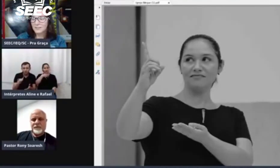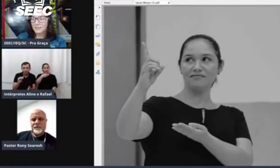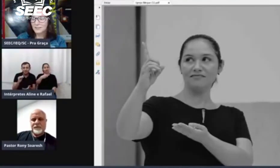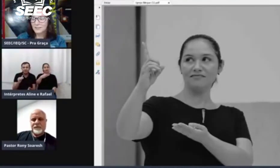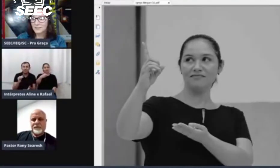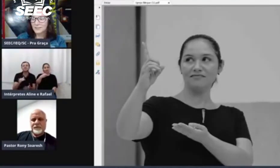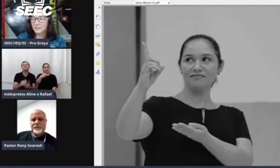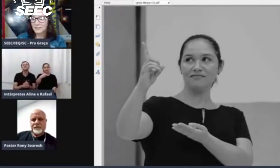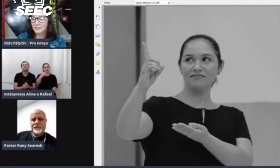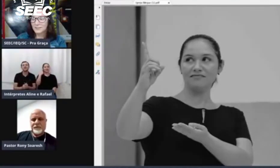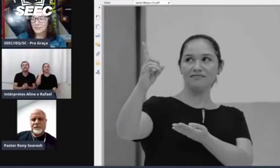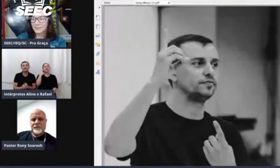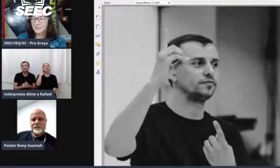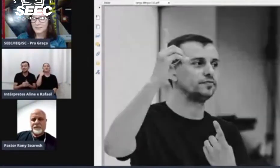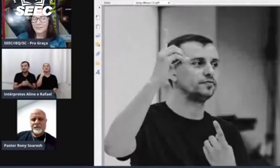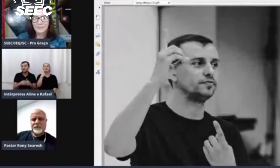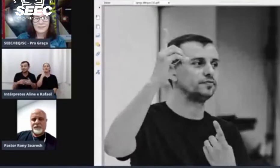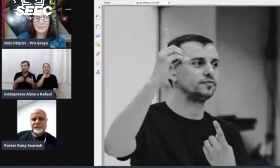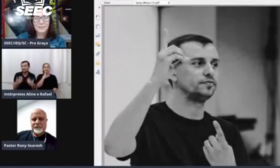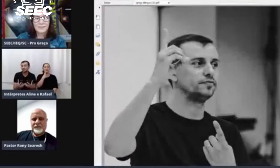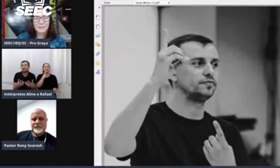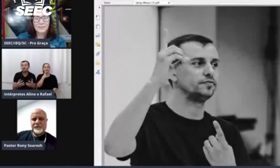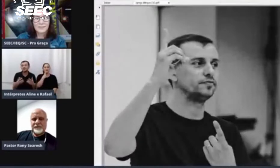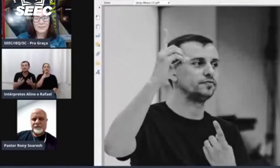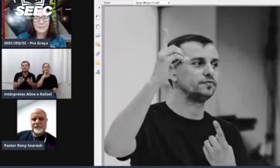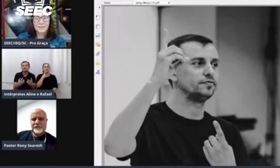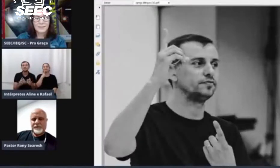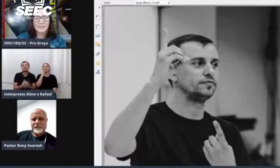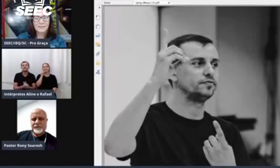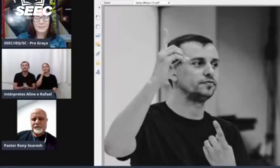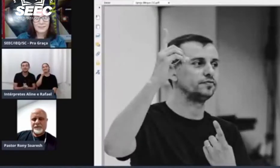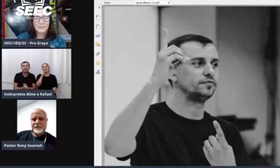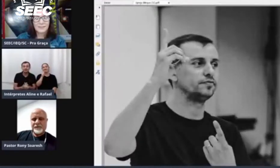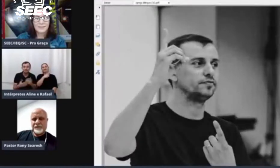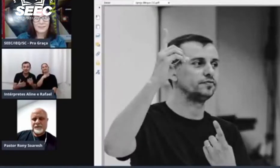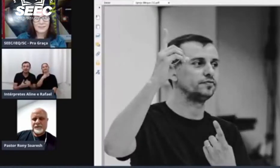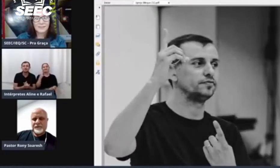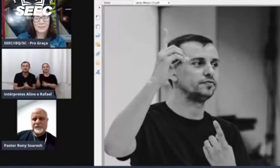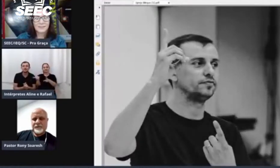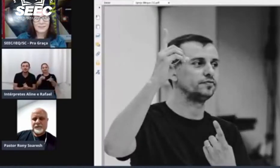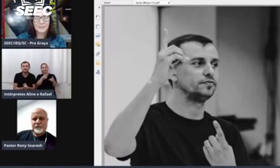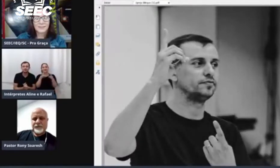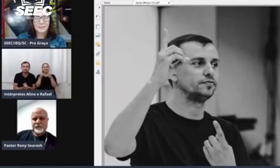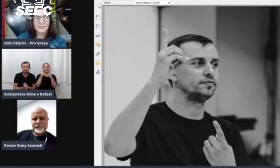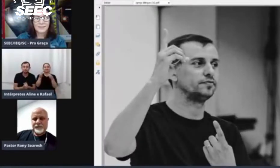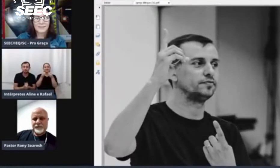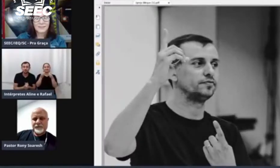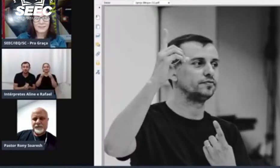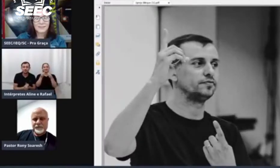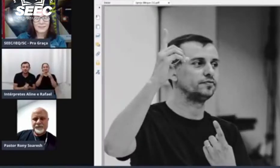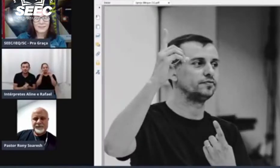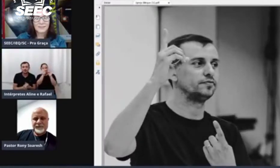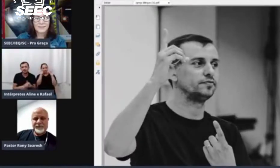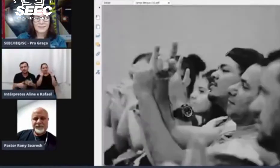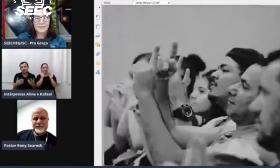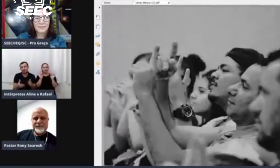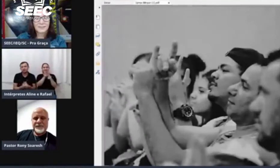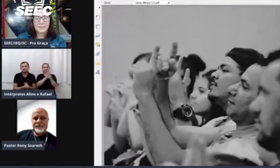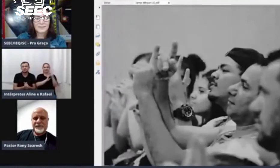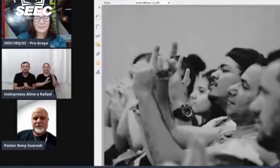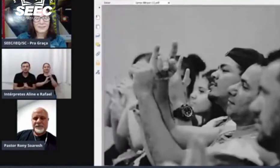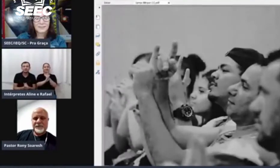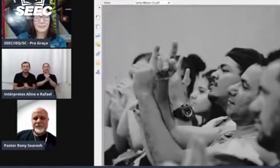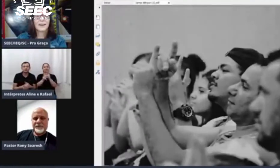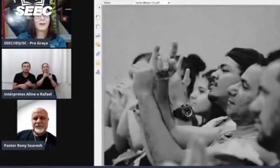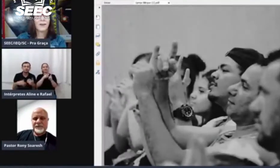o menino, né? Ali via como eles, né, se engajaram, né, nesse culto.